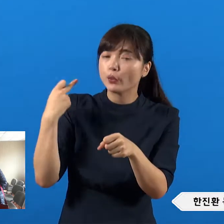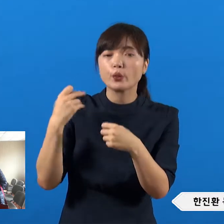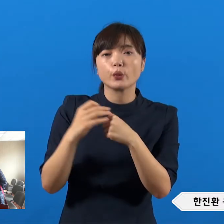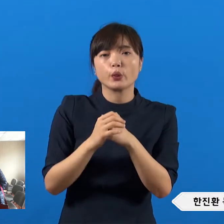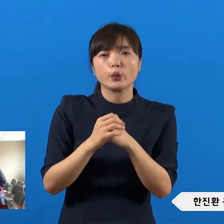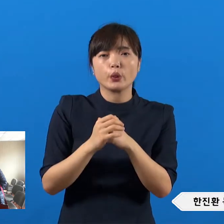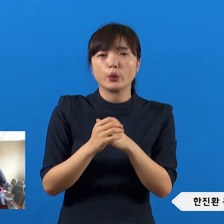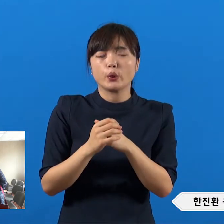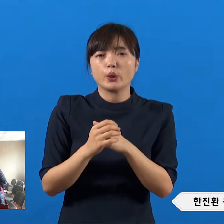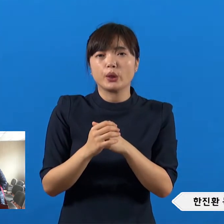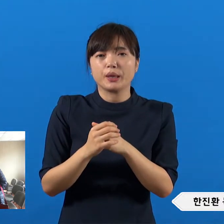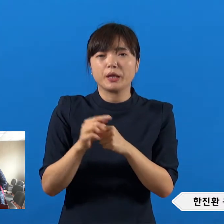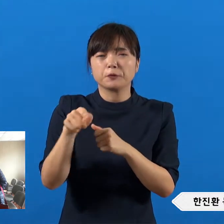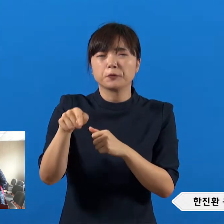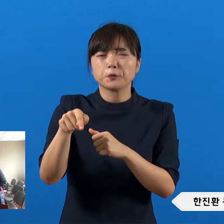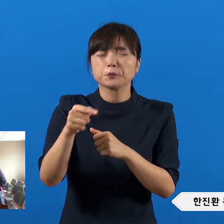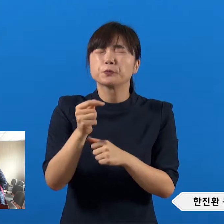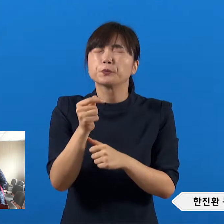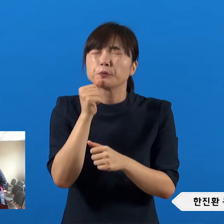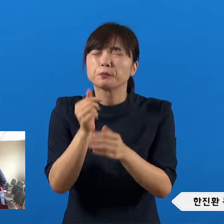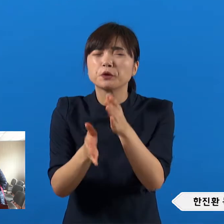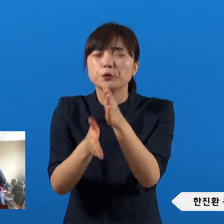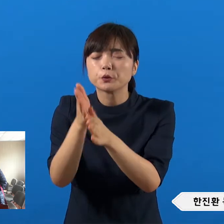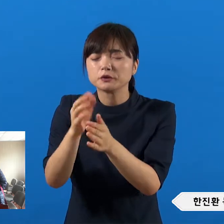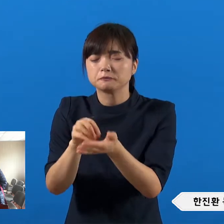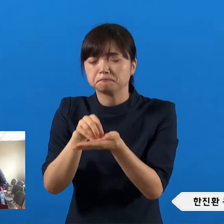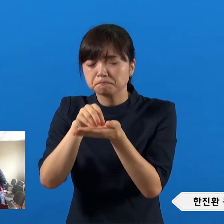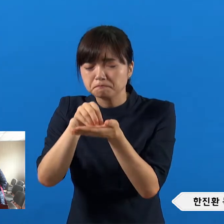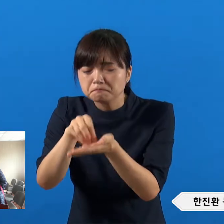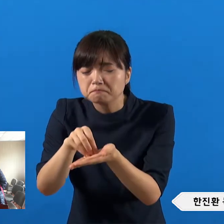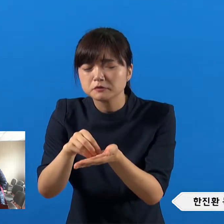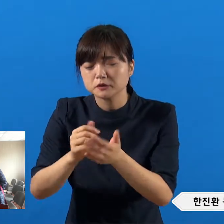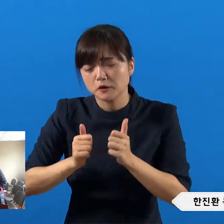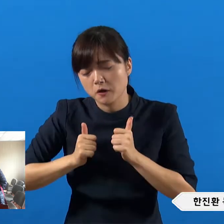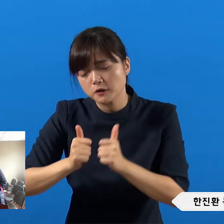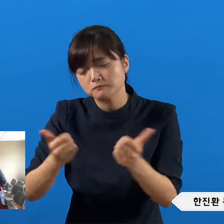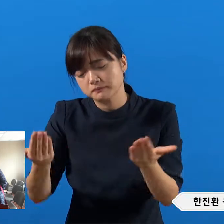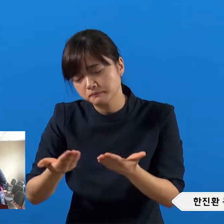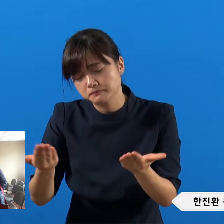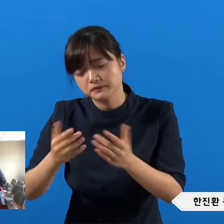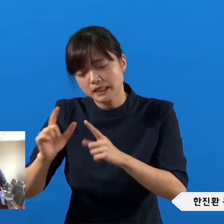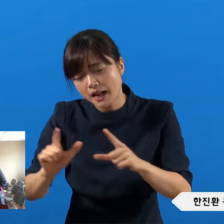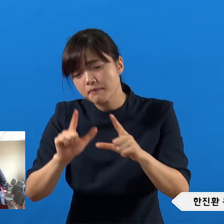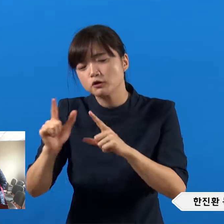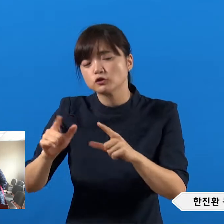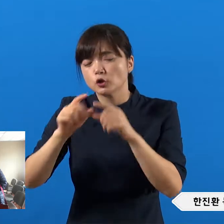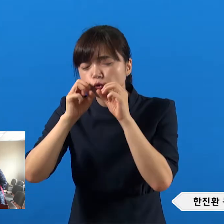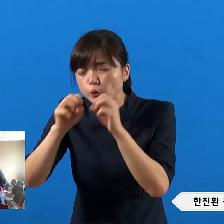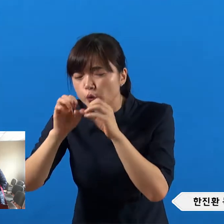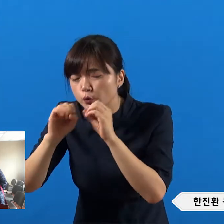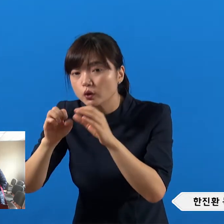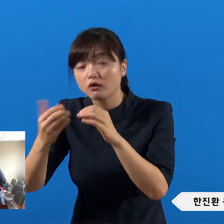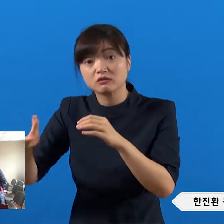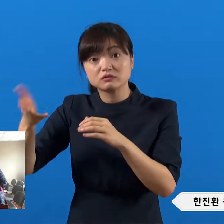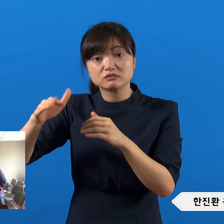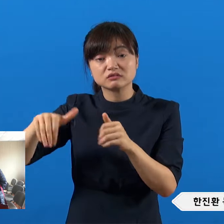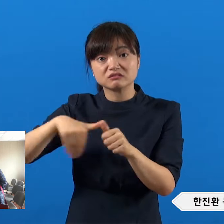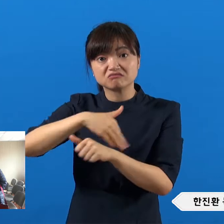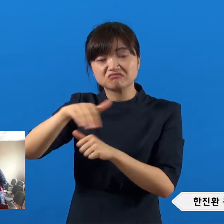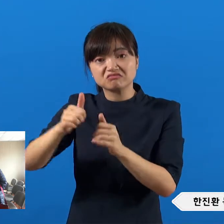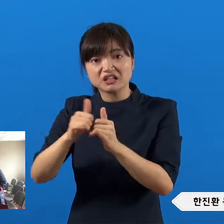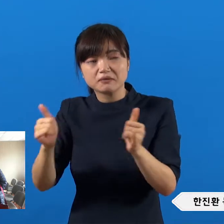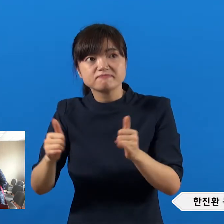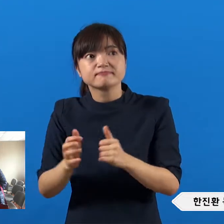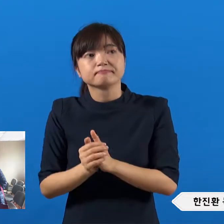이 림팍츠 조그마한 도시에 들어가서 살면서 열심히 전도했습니다. 그런데 주민들이 다